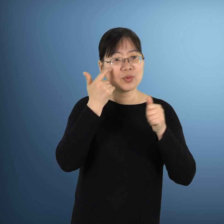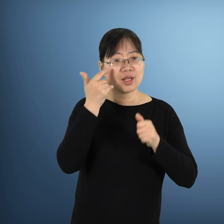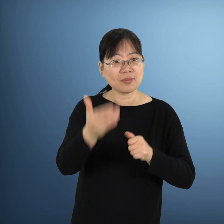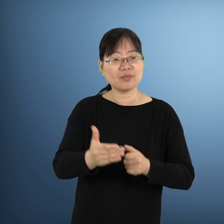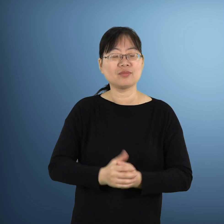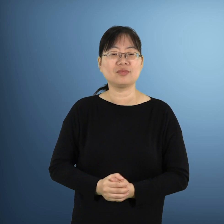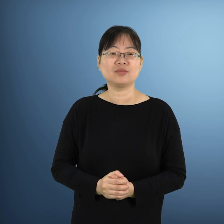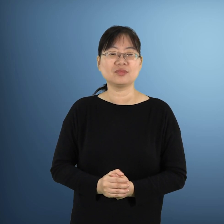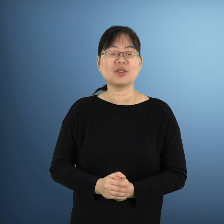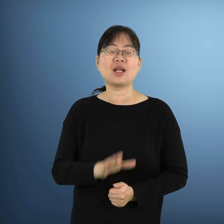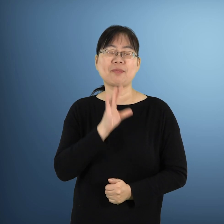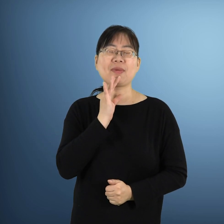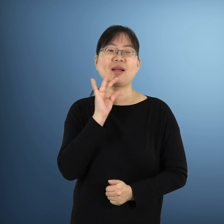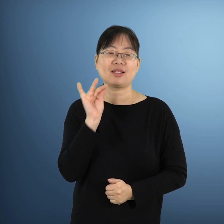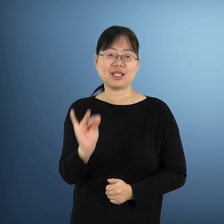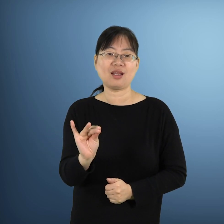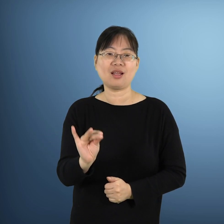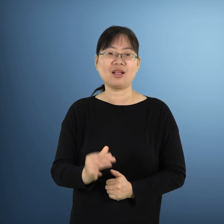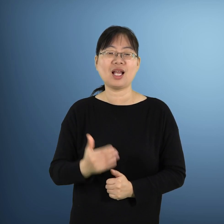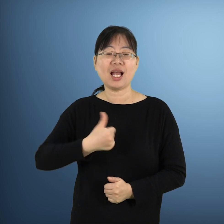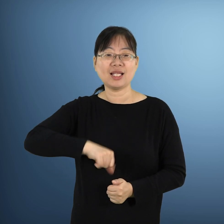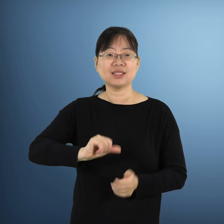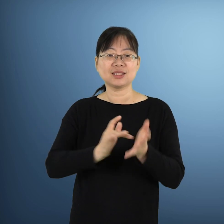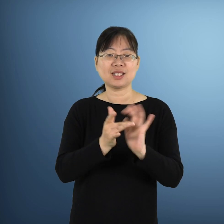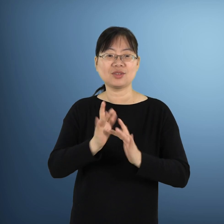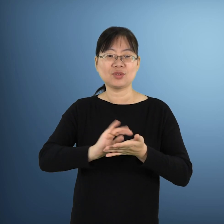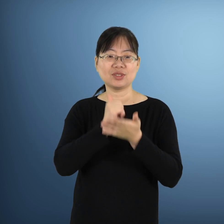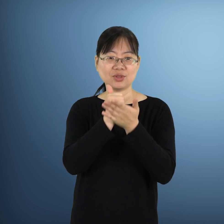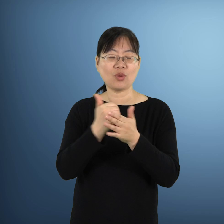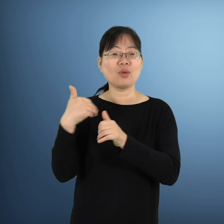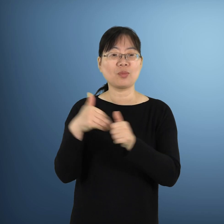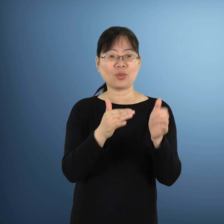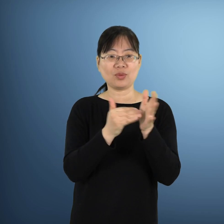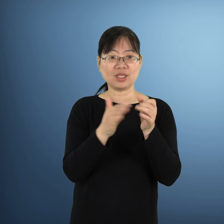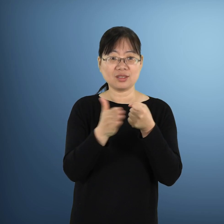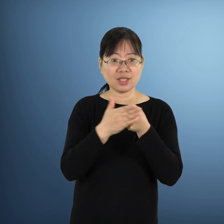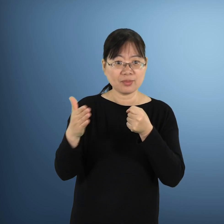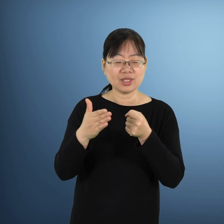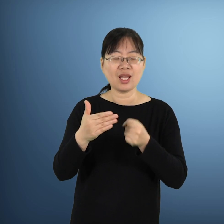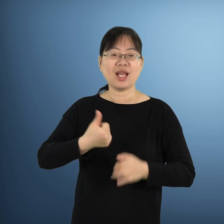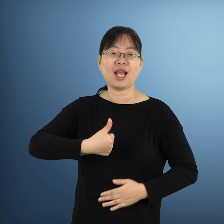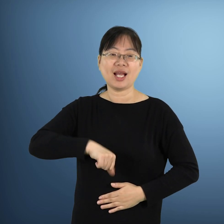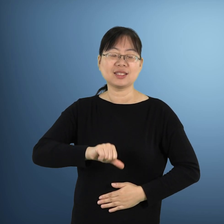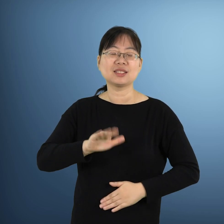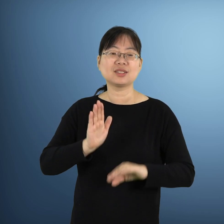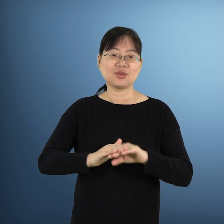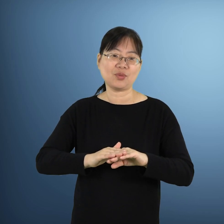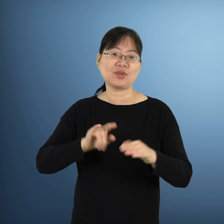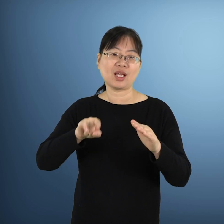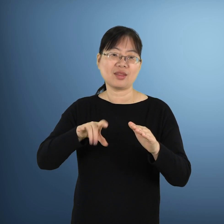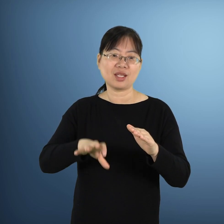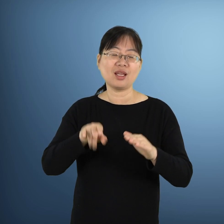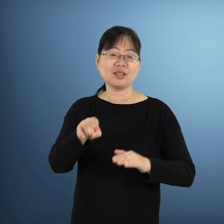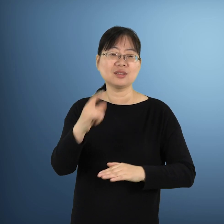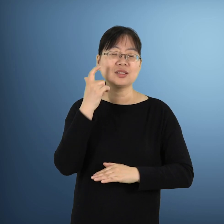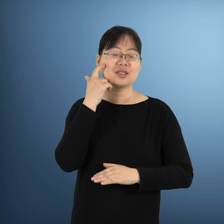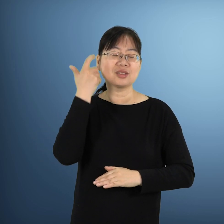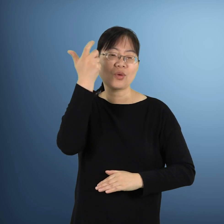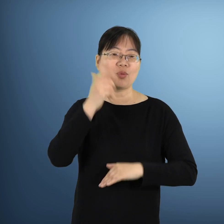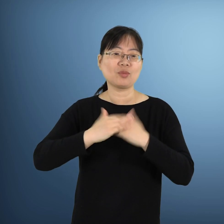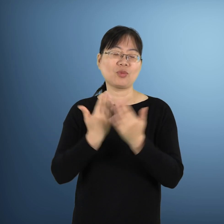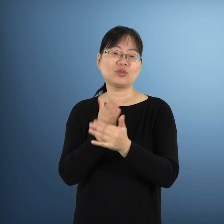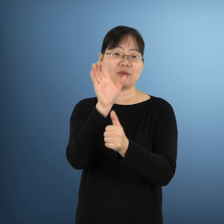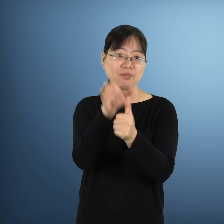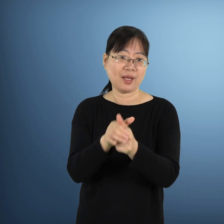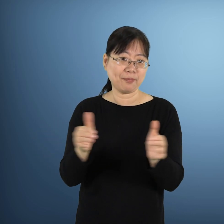얘기예요. 그렇습니다. 아들 예수 그리스도를 보내서 그 아드님의 손에 그 영혼들을 다